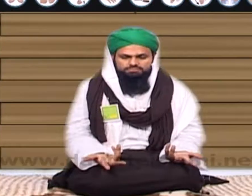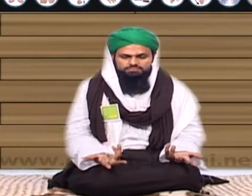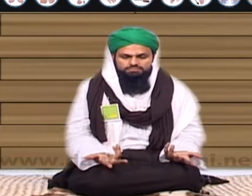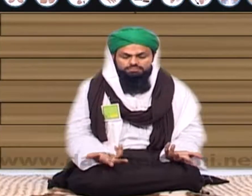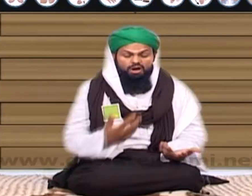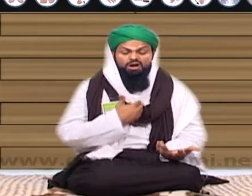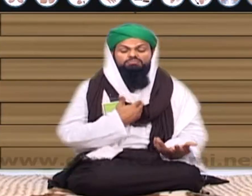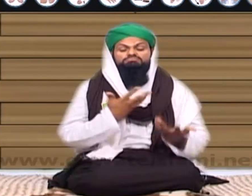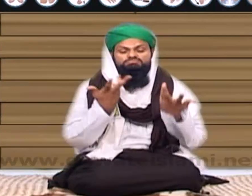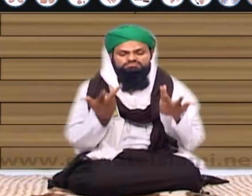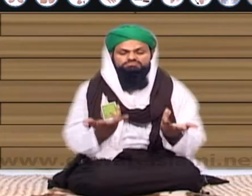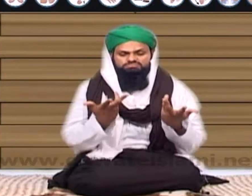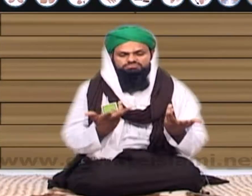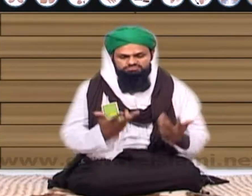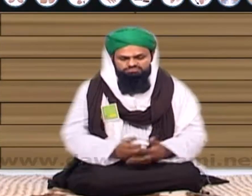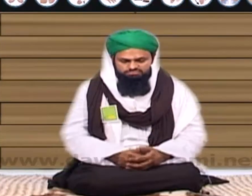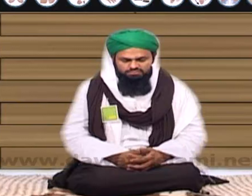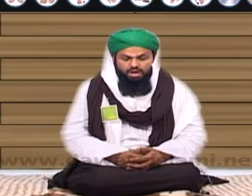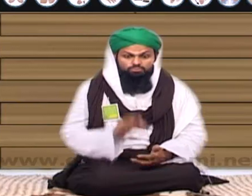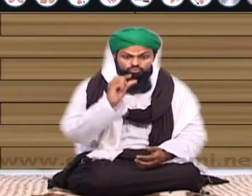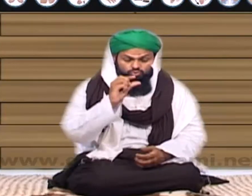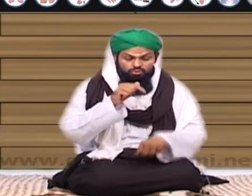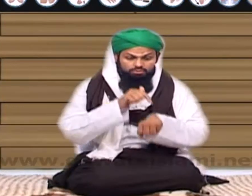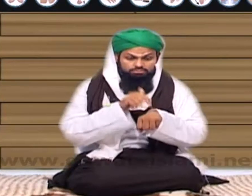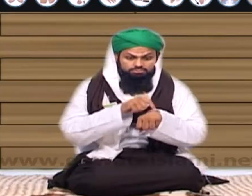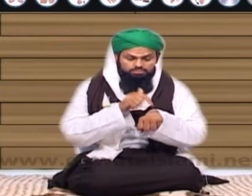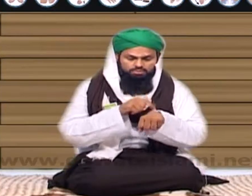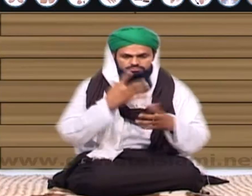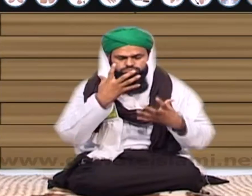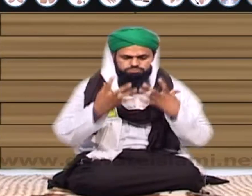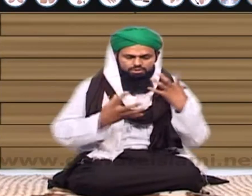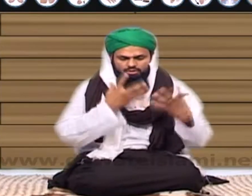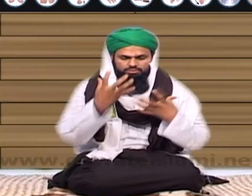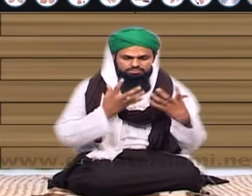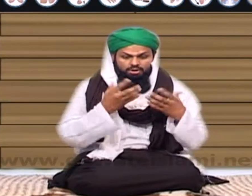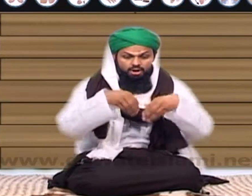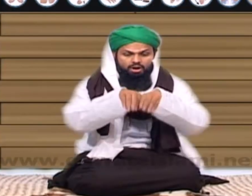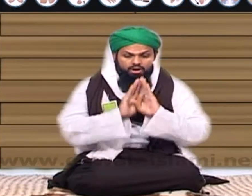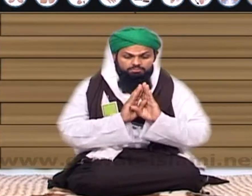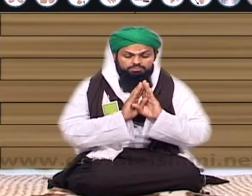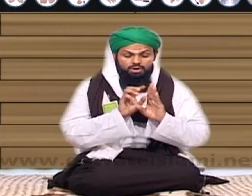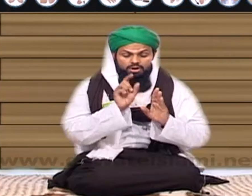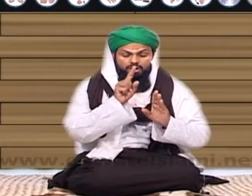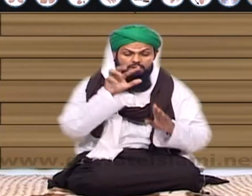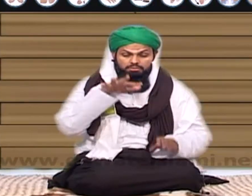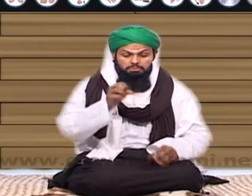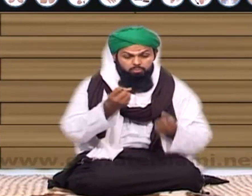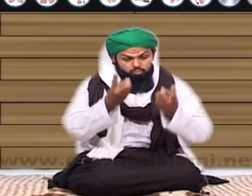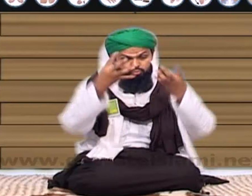ٹھنڈک ہمارے ساتھ نہ ہوئی، تو ہمارا کیا؟ یہاں تھوڑی دیر ہم گزارا نہیں کر سکتے تو قبر میں ہزاروں